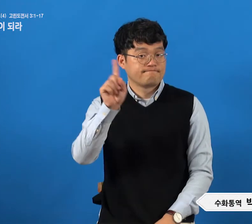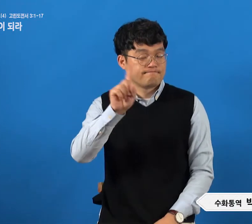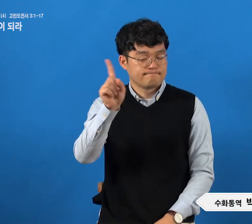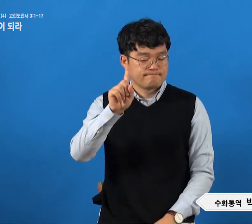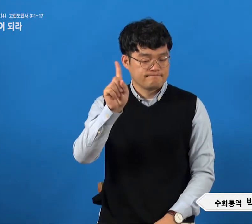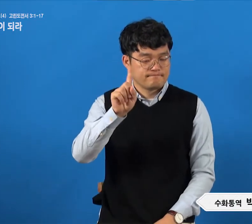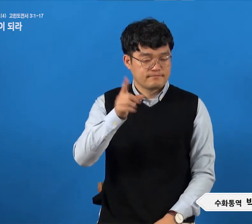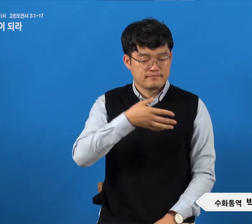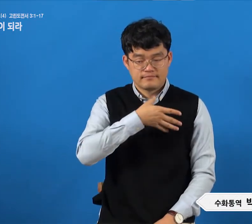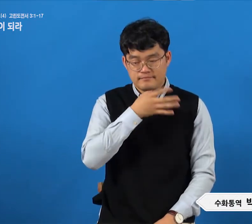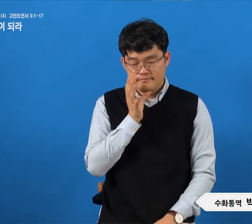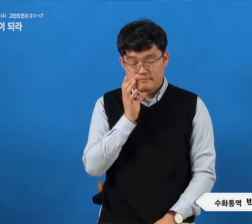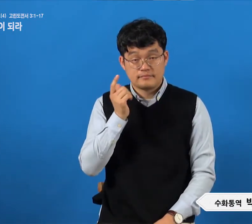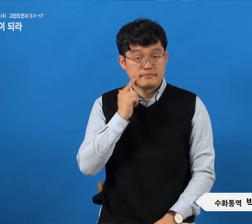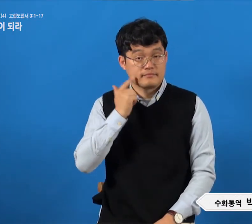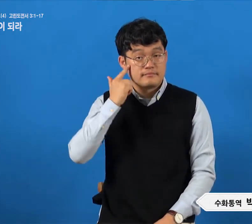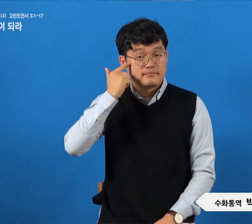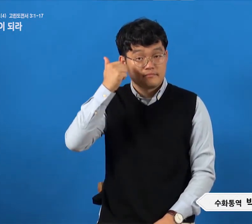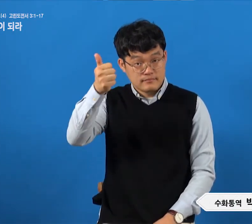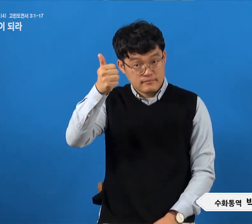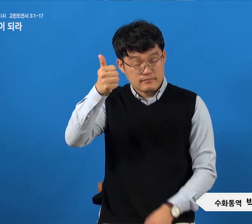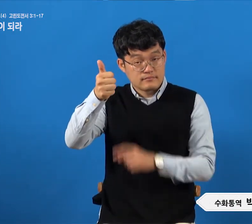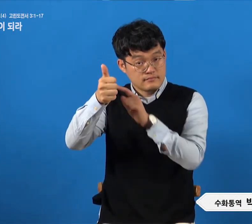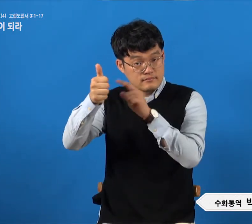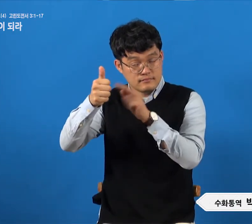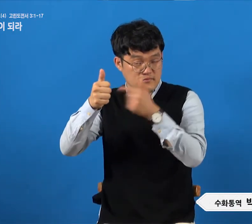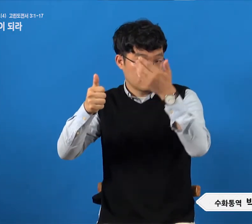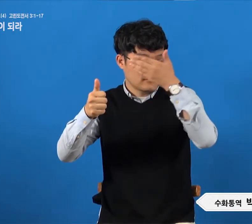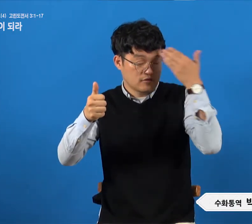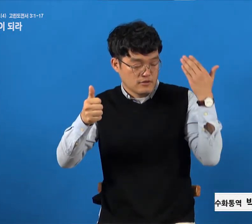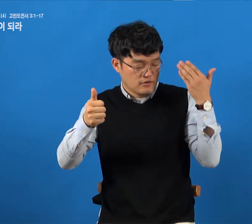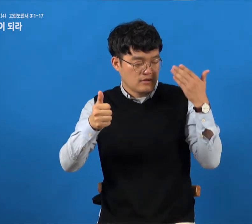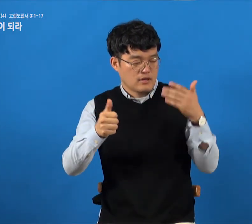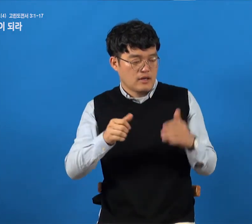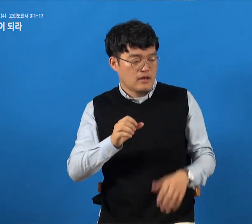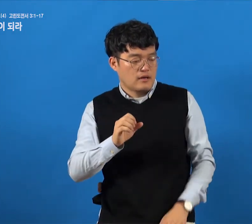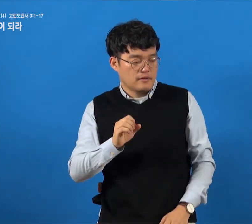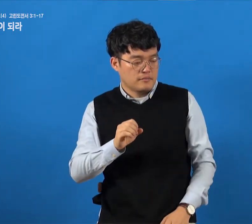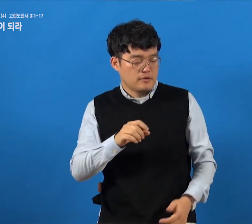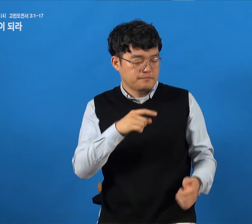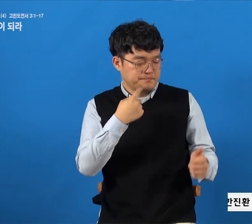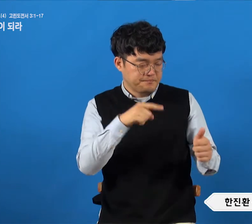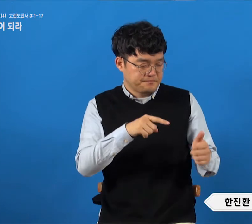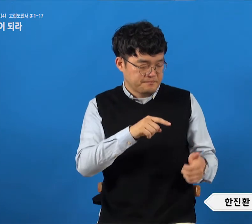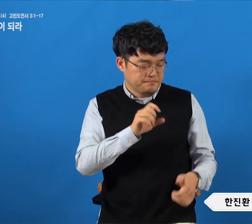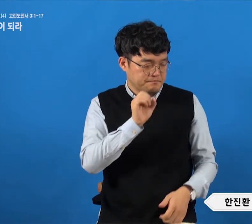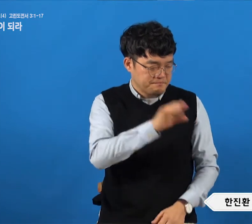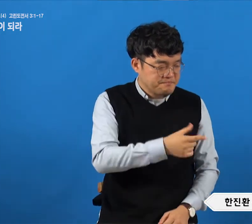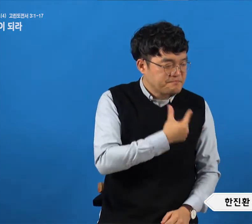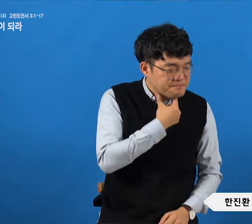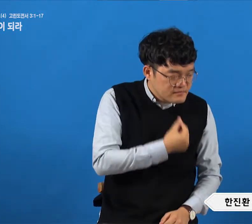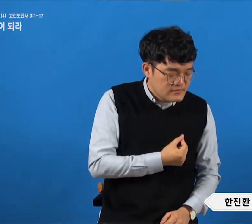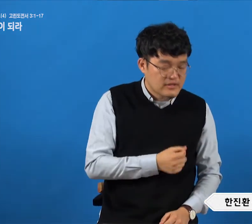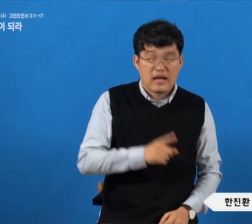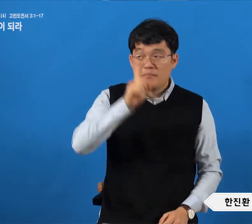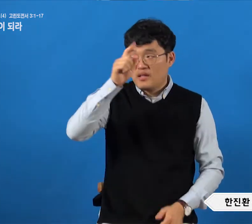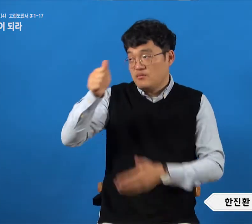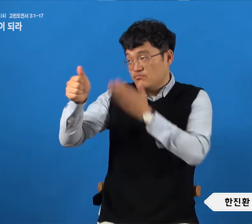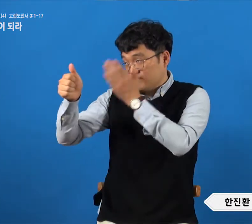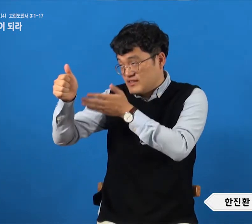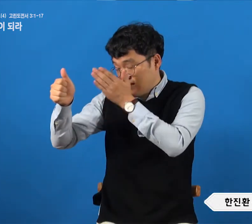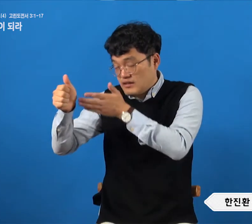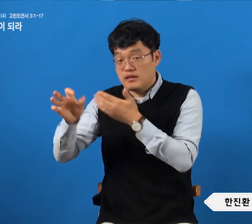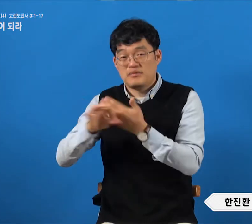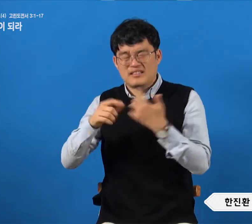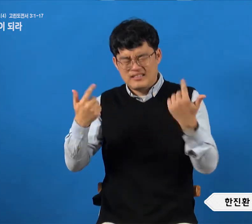어떤 원로 목사님은 청년들에게 해주고 싶은 말이 있으면 한마디만 해주십시오 부탁을 하면